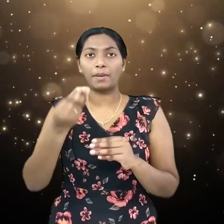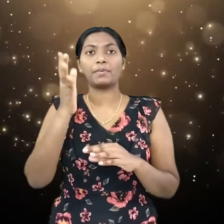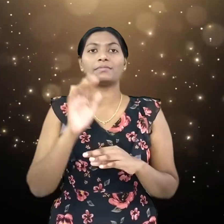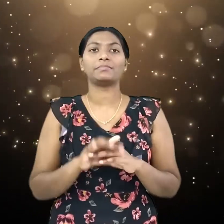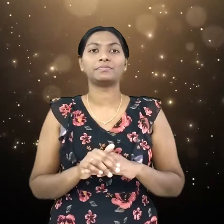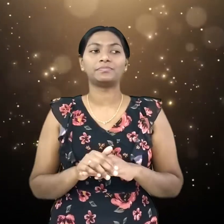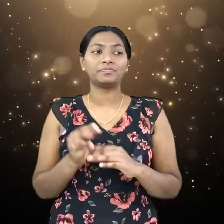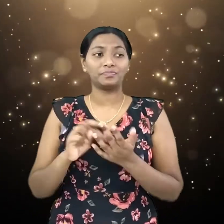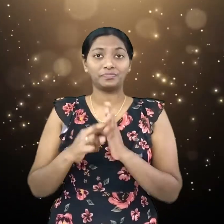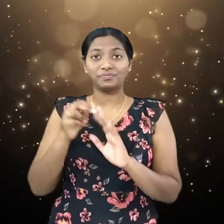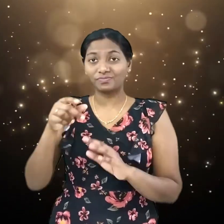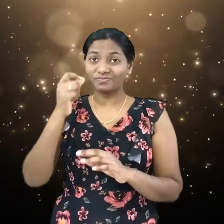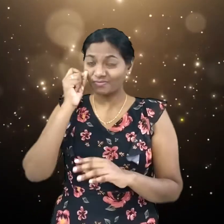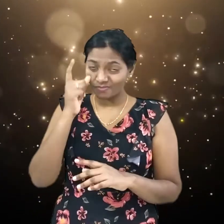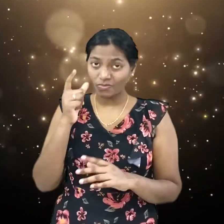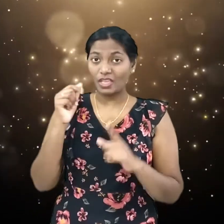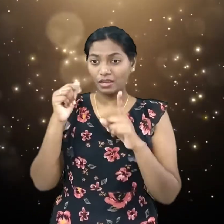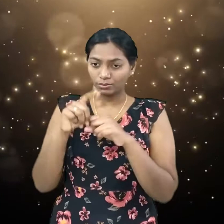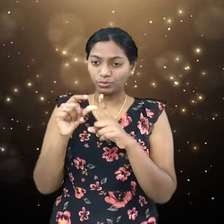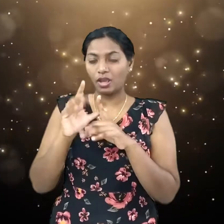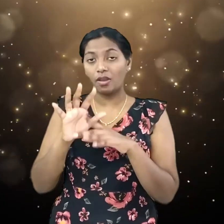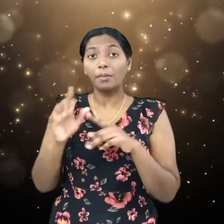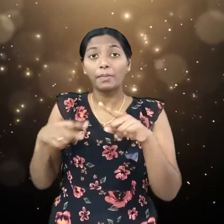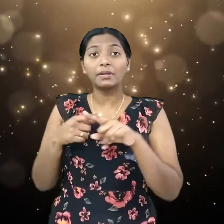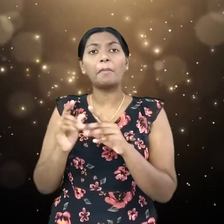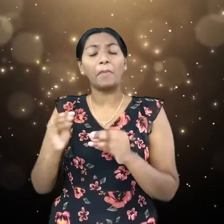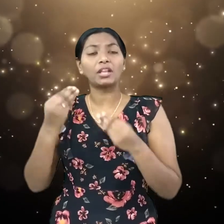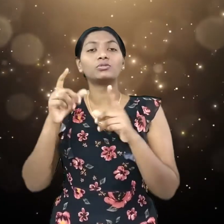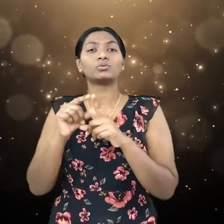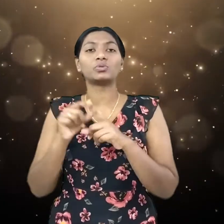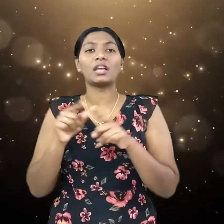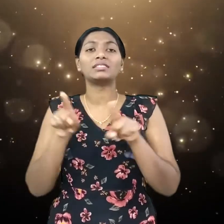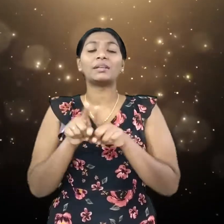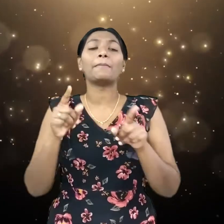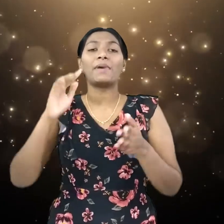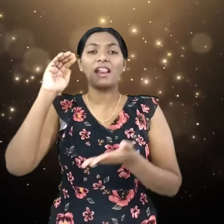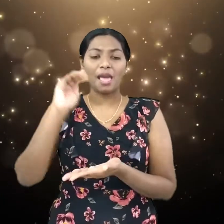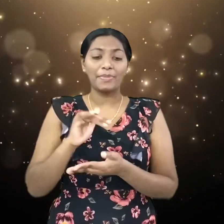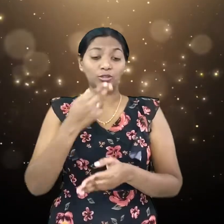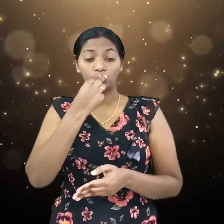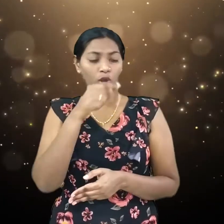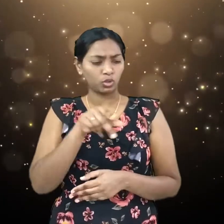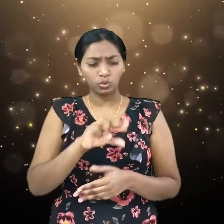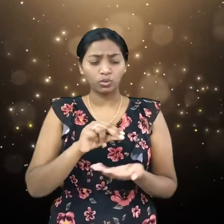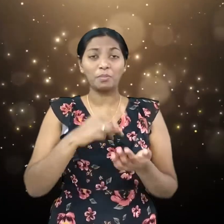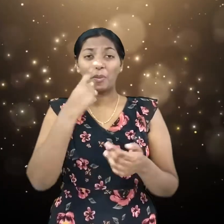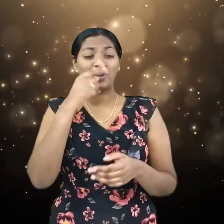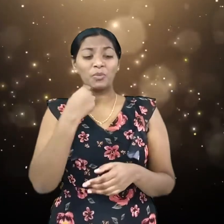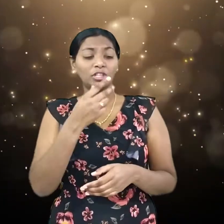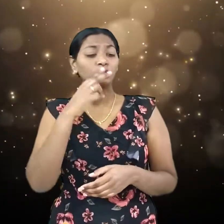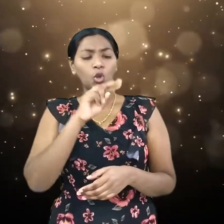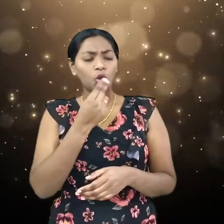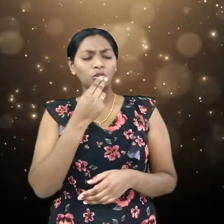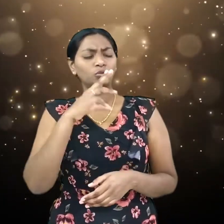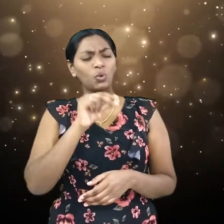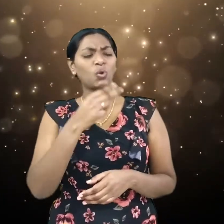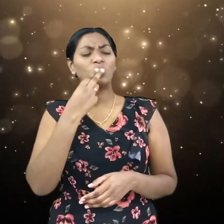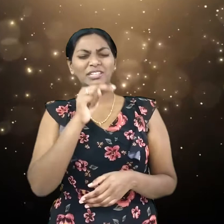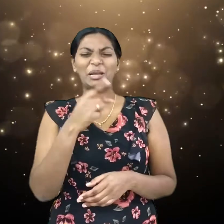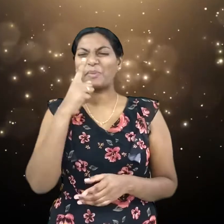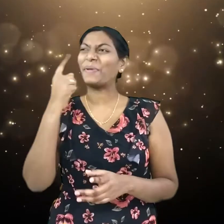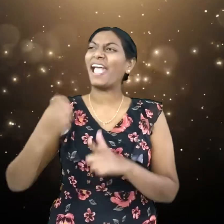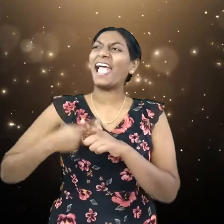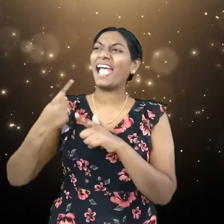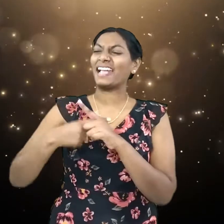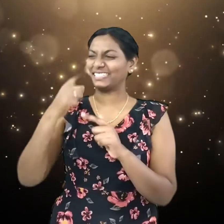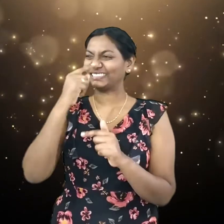समझ जाते हो, ना केवल आप उसको करते हो पर उसको अच्छे से कर। जैसे बचपन में मम्मी ने कहा चॉकलेट मत खाओ, चॉकलेट मत खाओ, दांत खराब हो जाएंगे, आपको